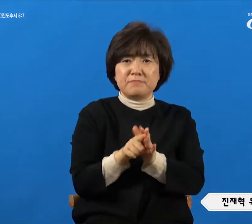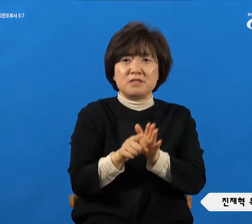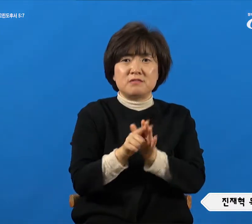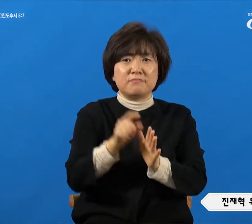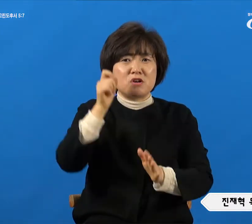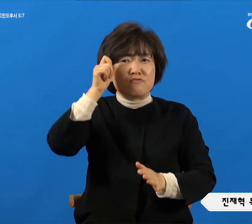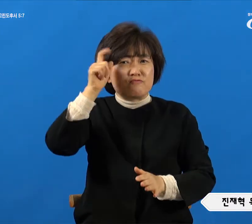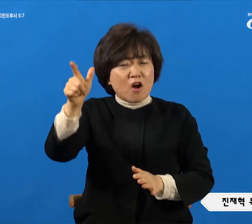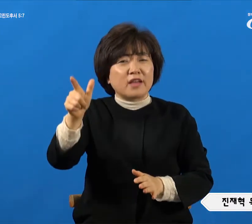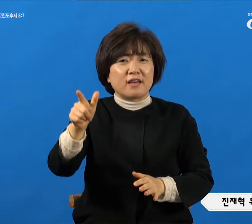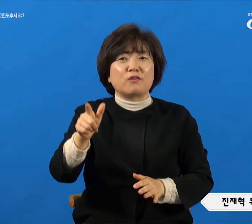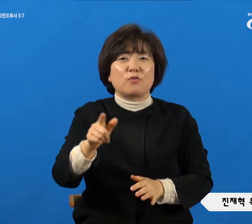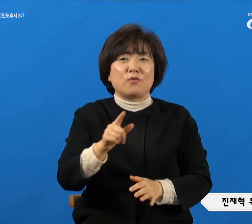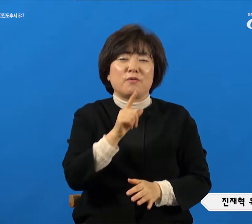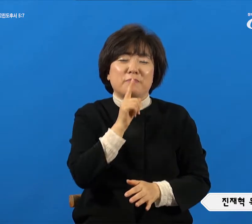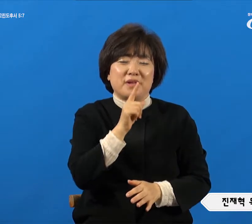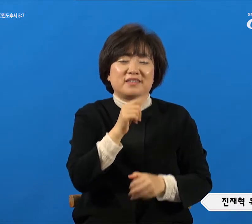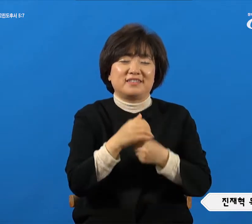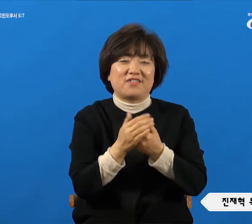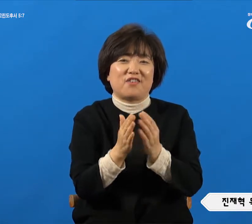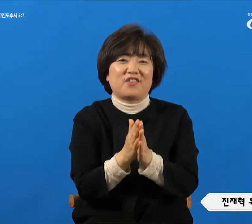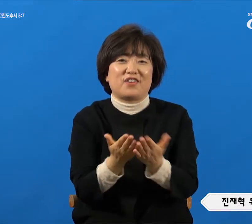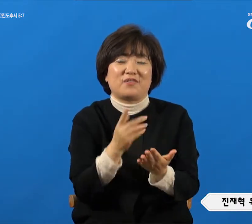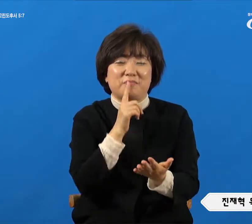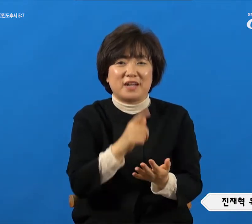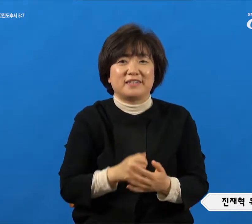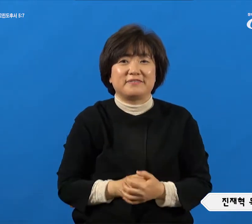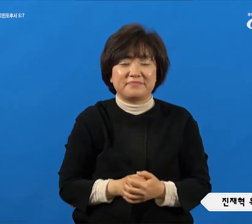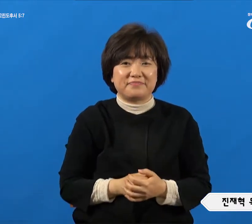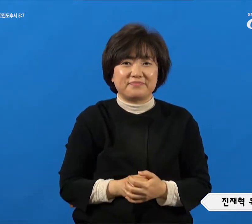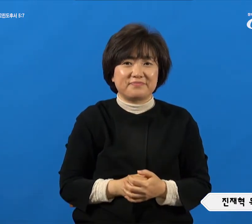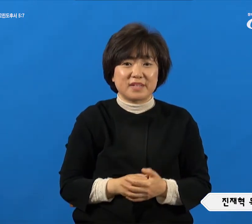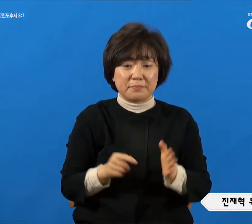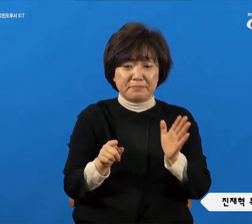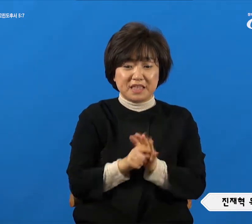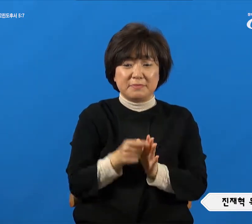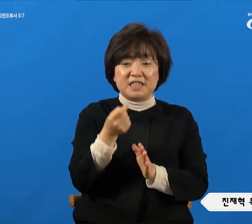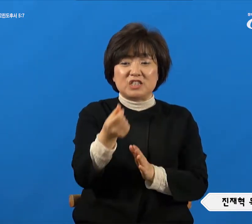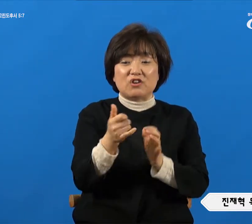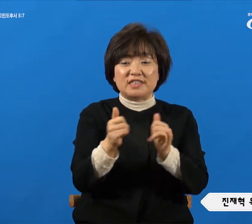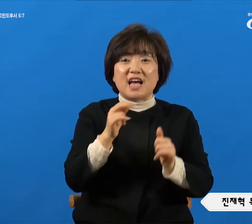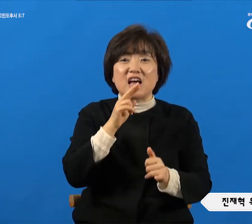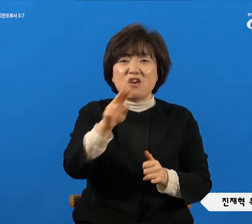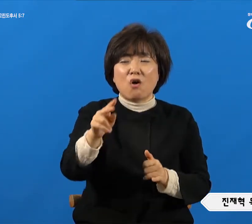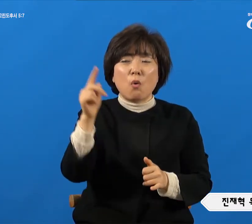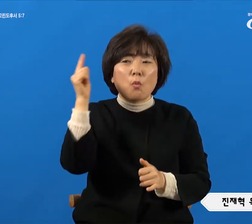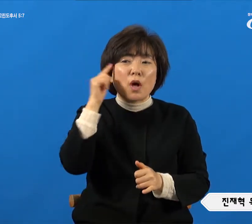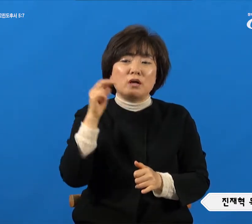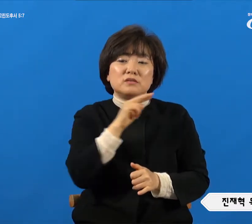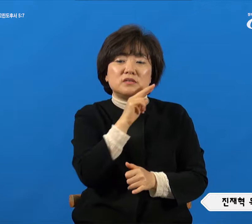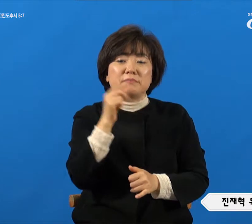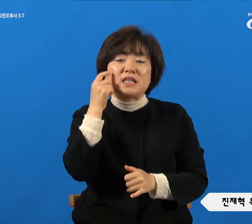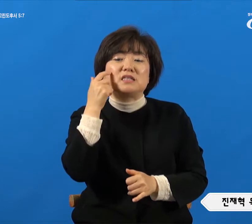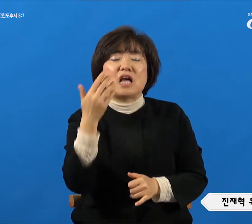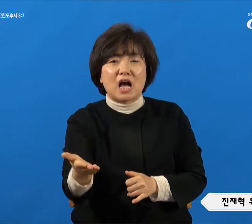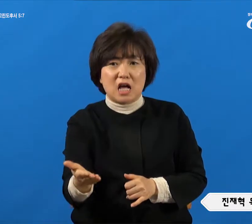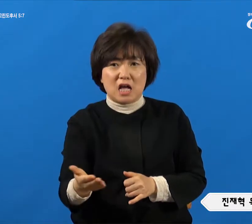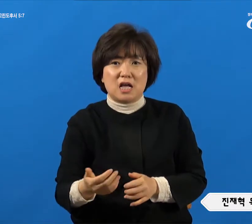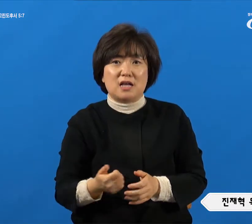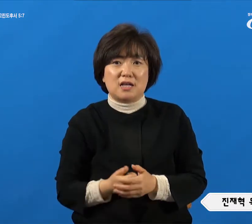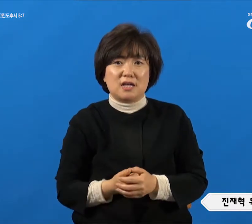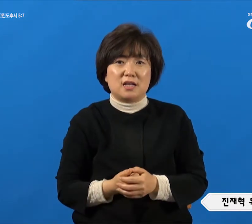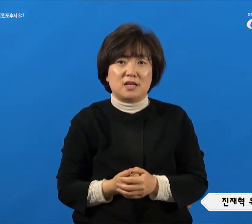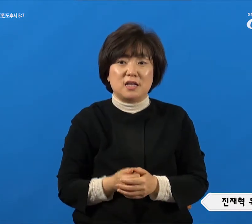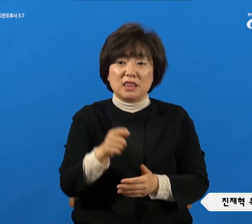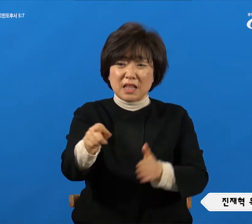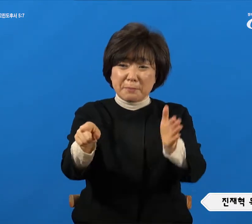얼마나 귀한 것인가 성경은 말씀하셨습니다. 믿음이 적은 자여 왜 의심하였느냐